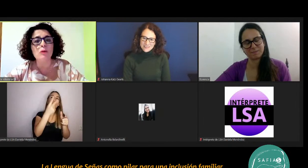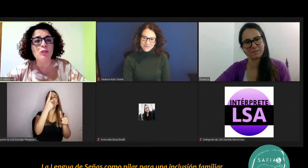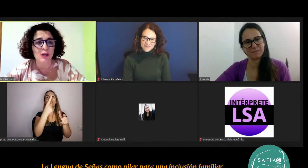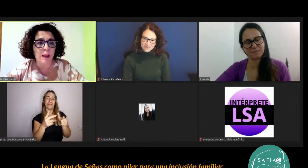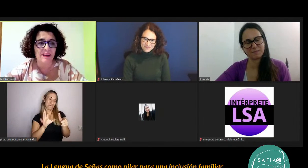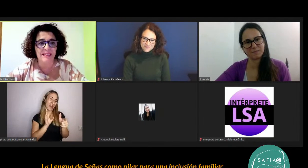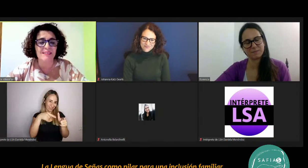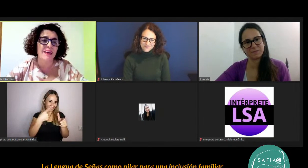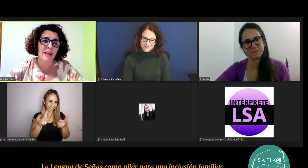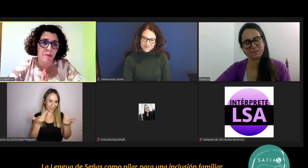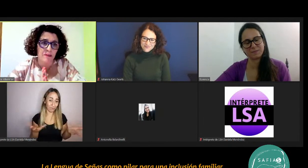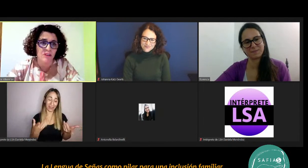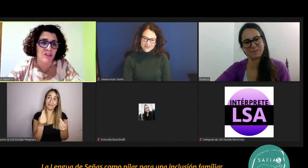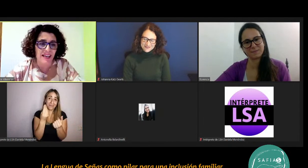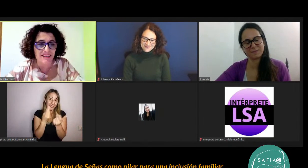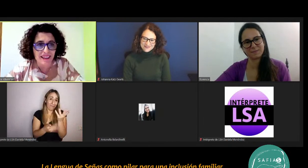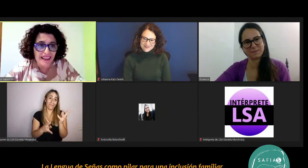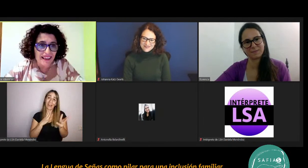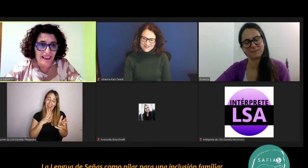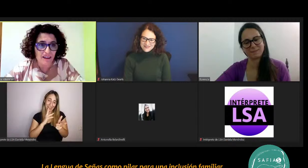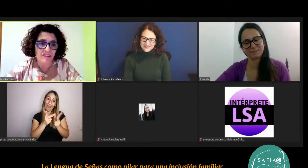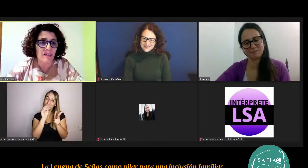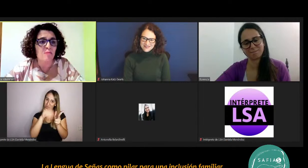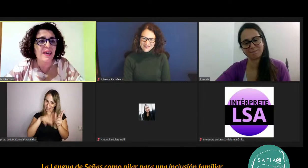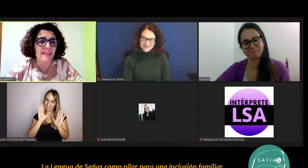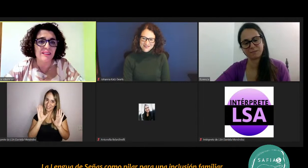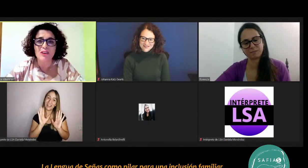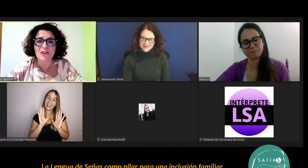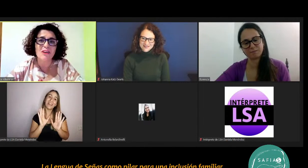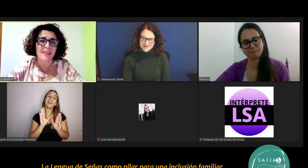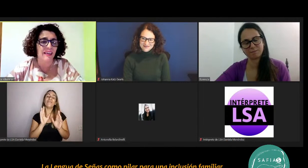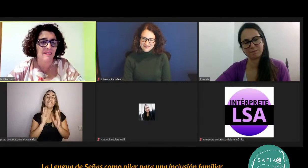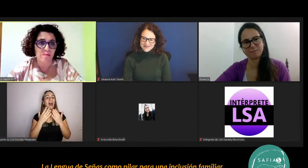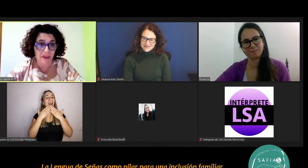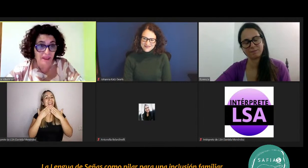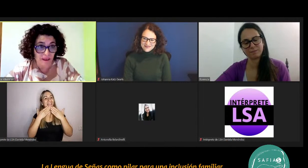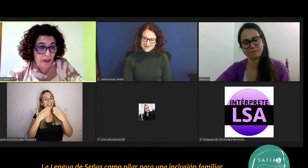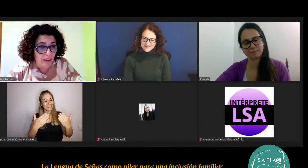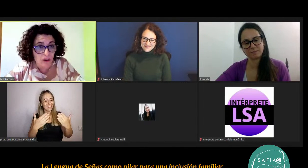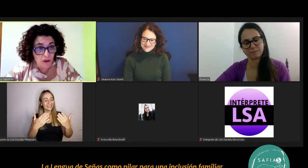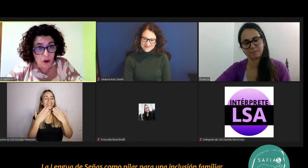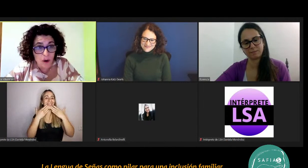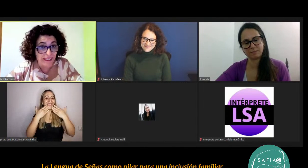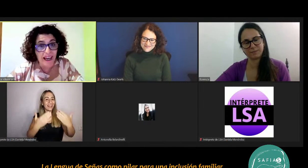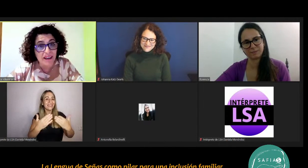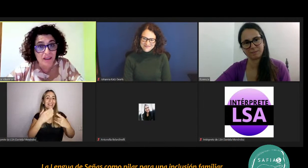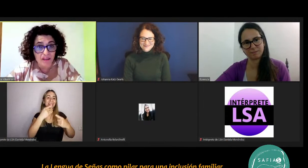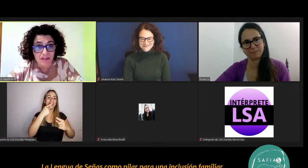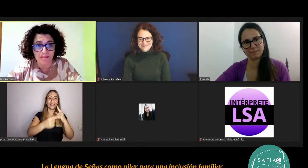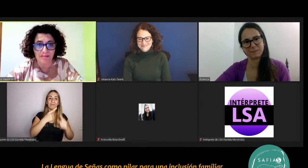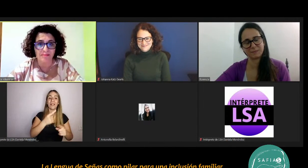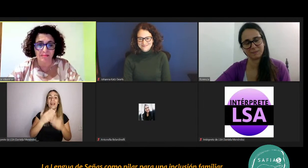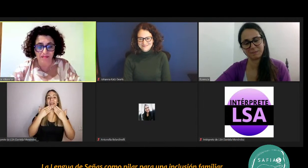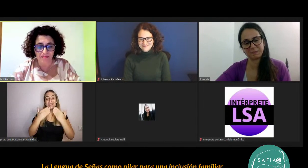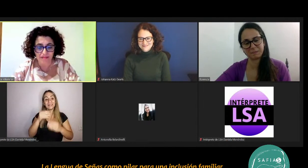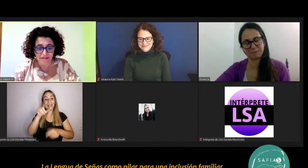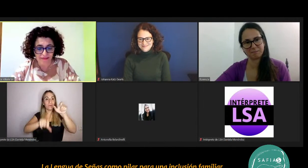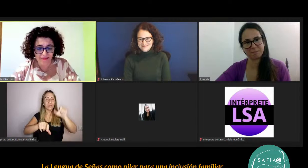Agradecemos mucho la presencia de las personas que nos están viendo y que están participando con sus comentarios.